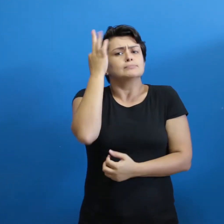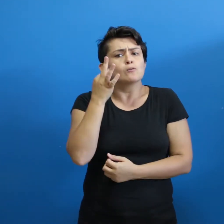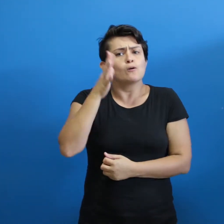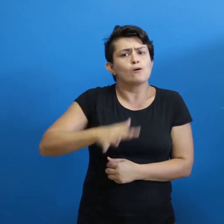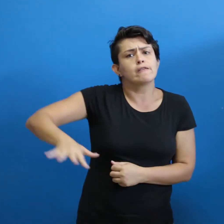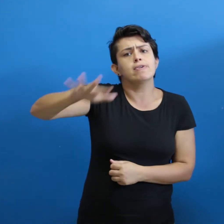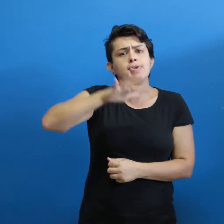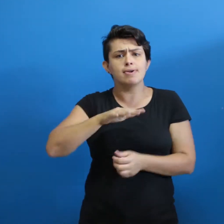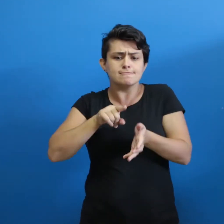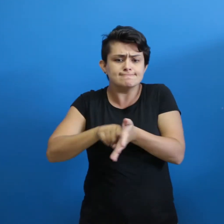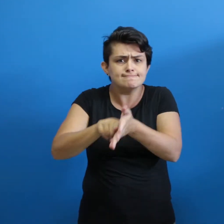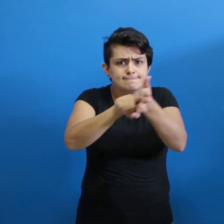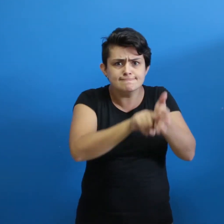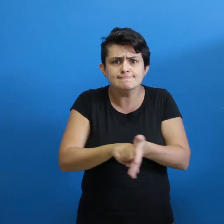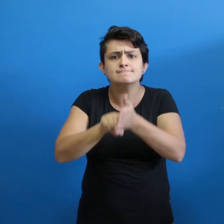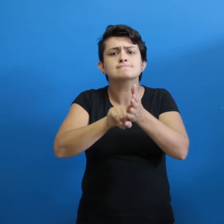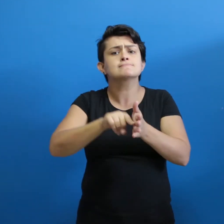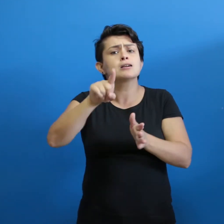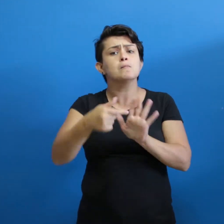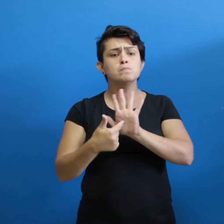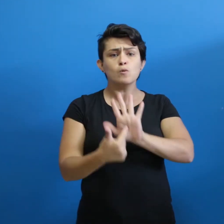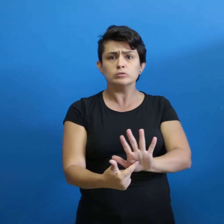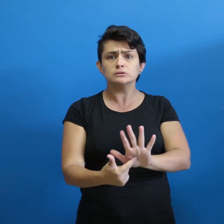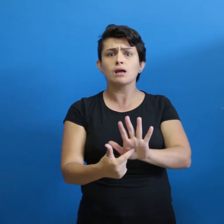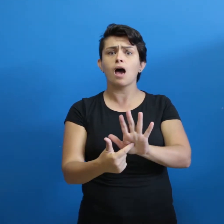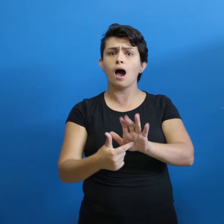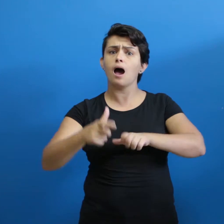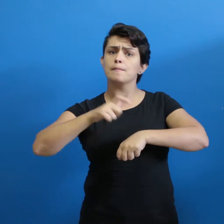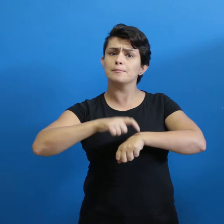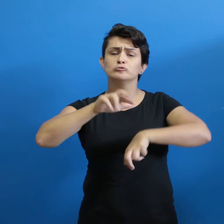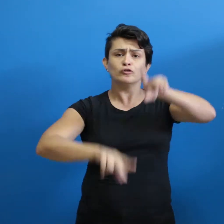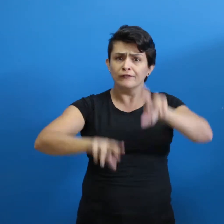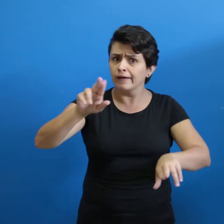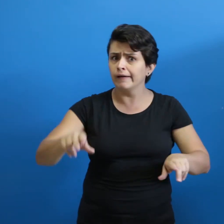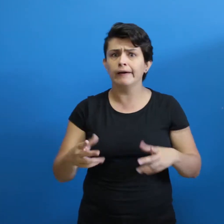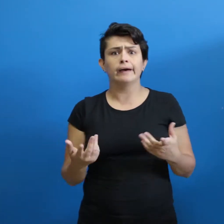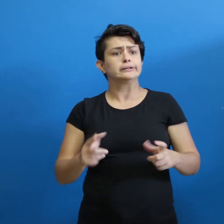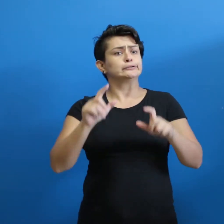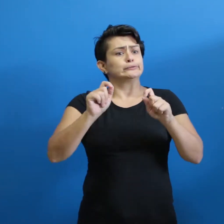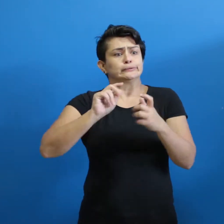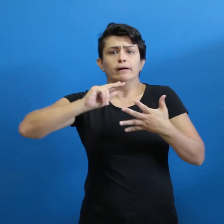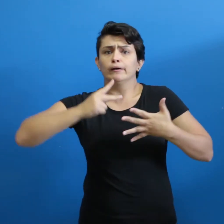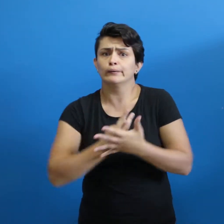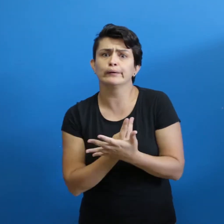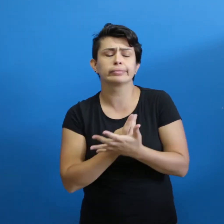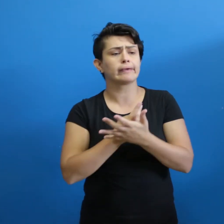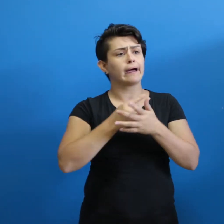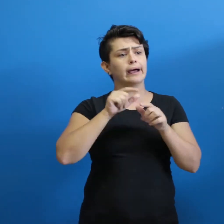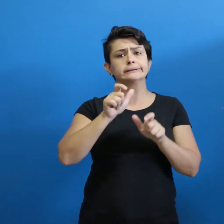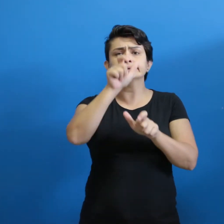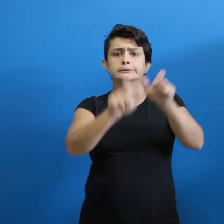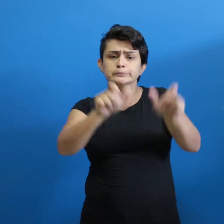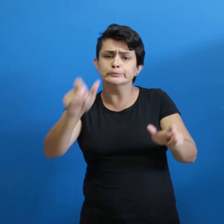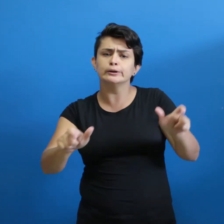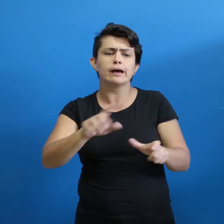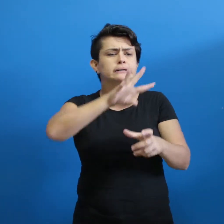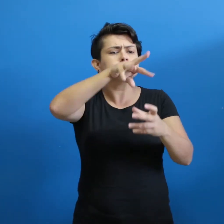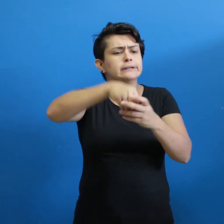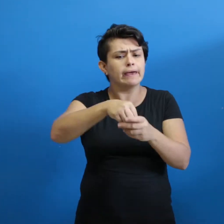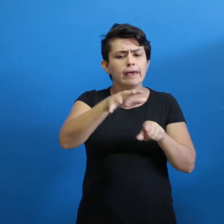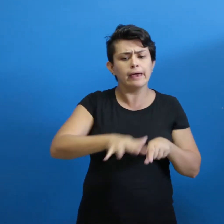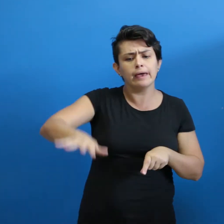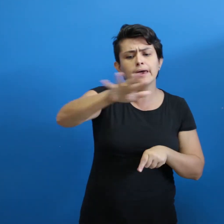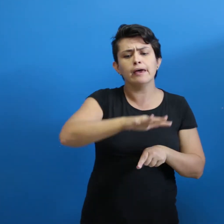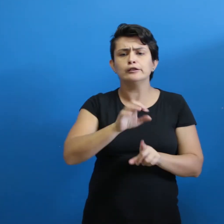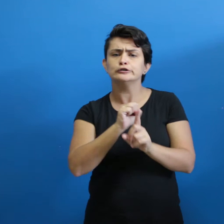estudar as diferentes situações nas quais as mulheres estão inseridas, estão vivendo hoje